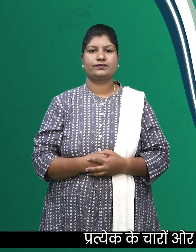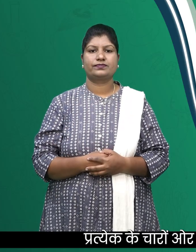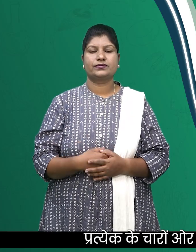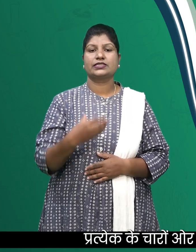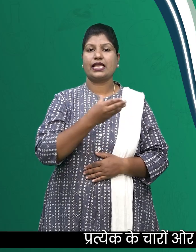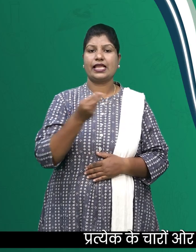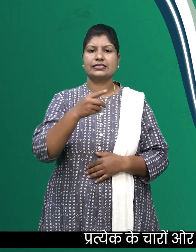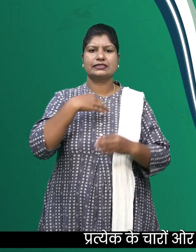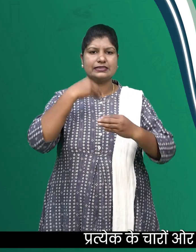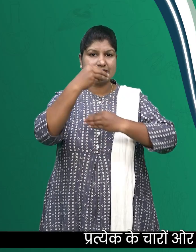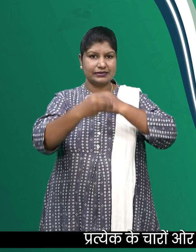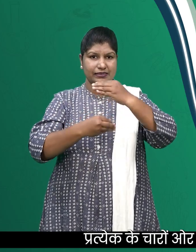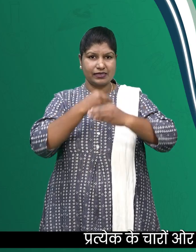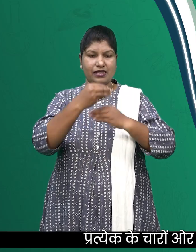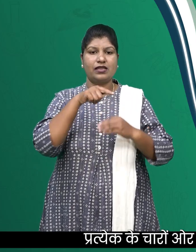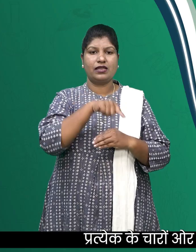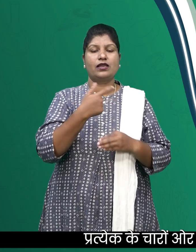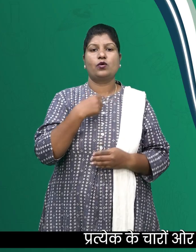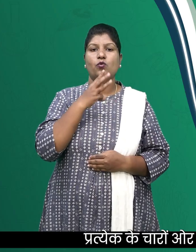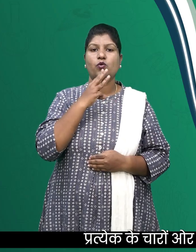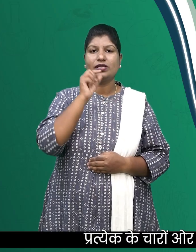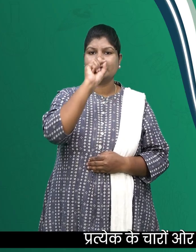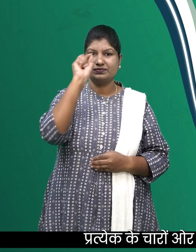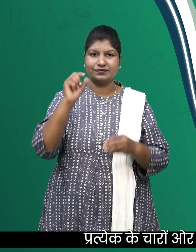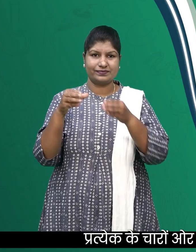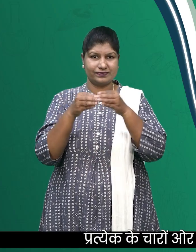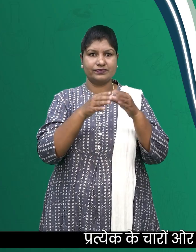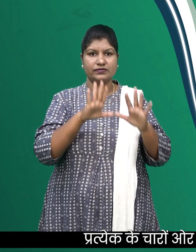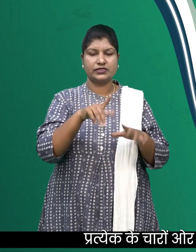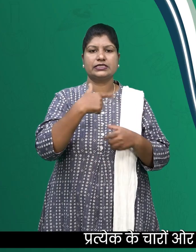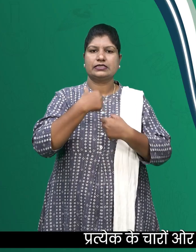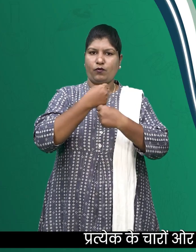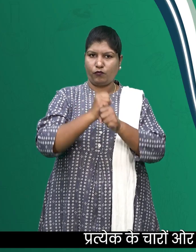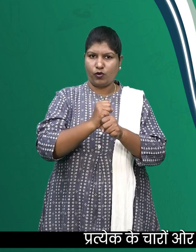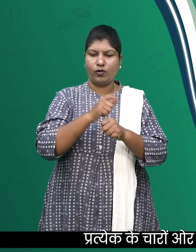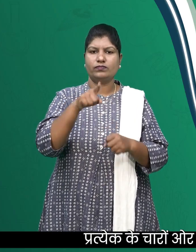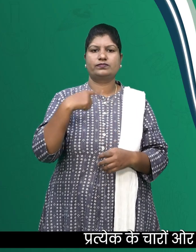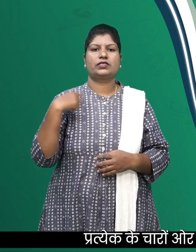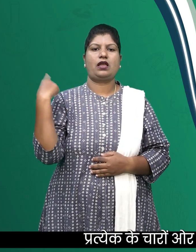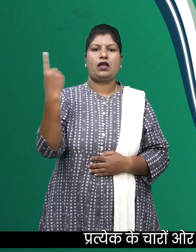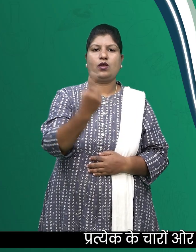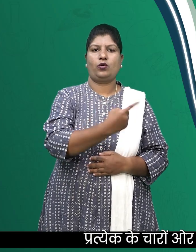प्रत्येक के चारों ओर पानी के अणुओं का एक लिपि बन गया है।